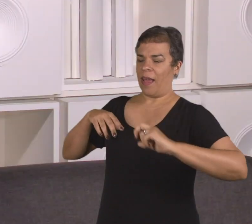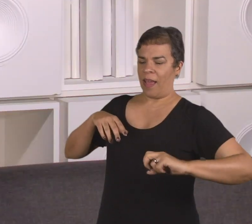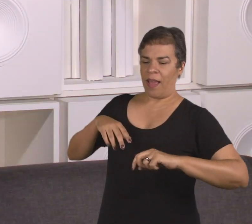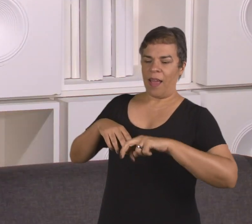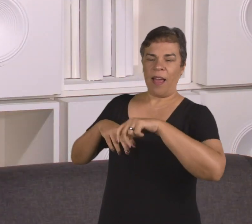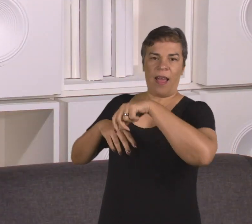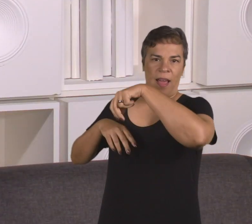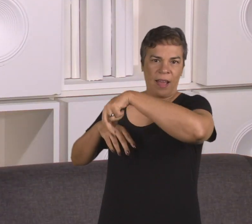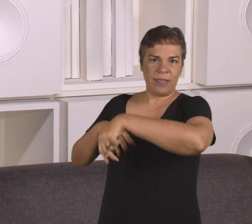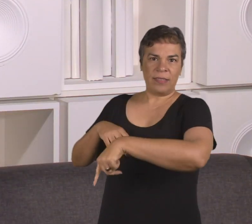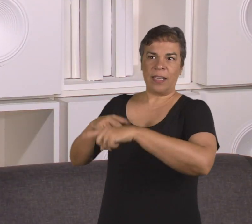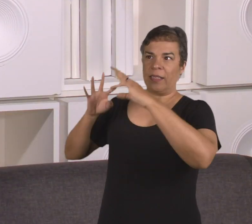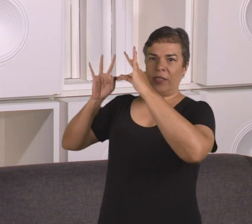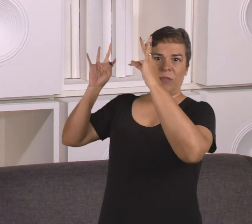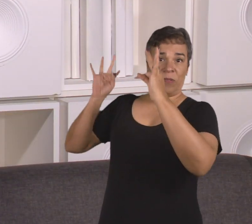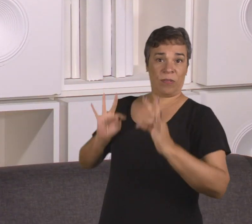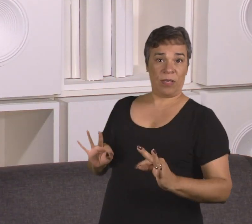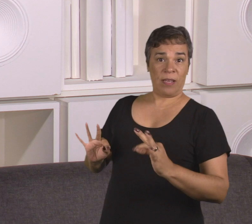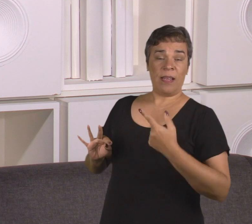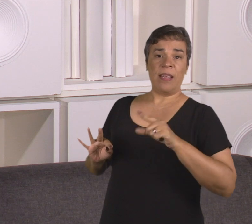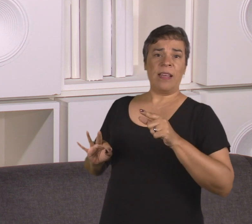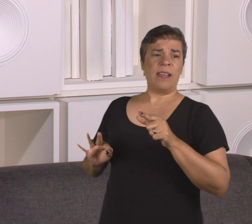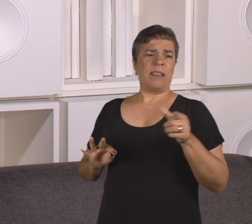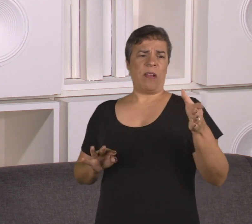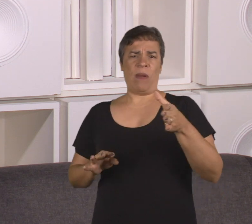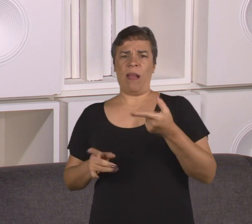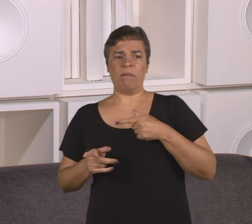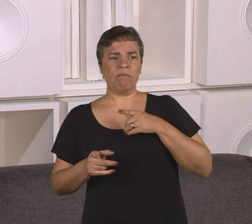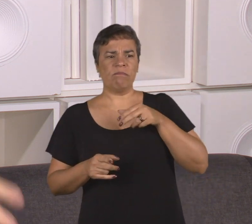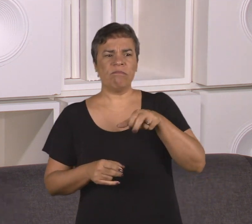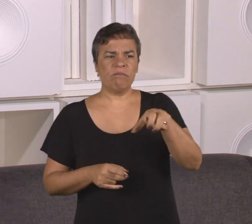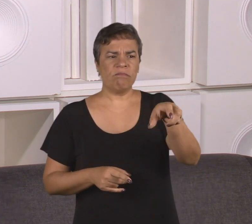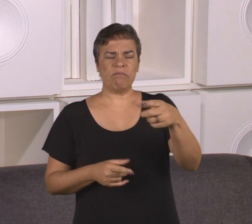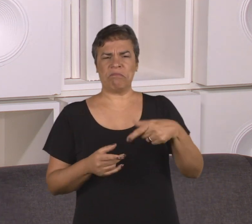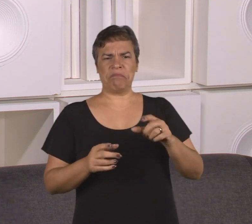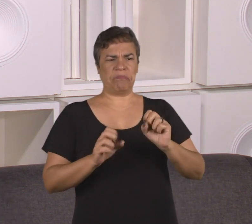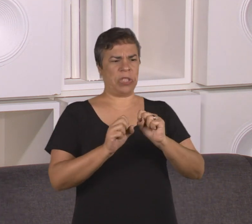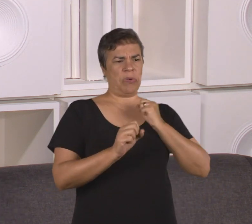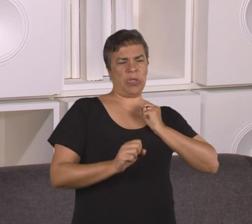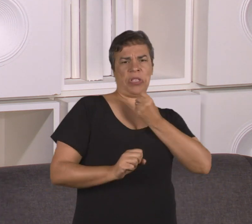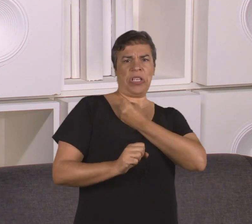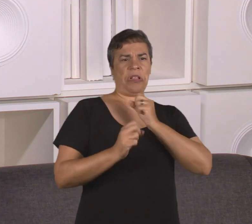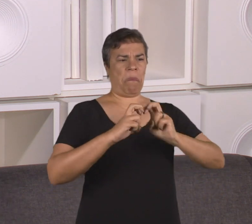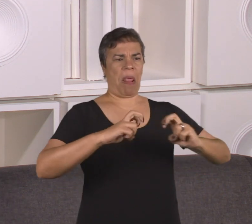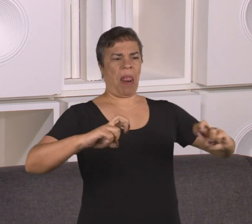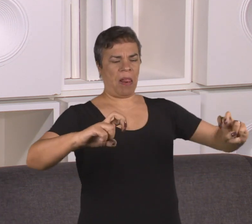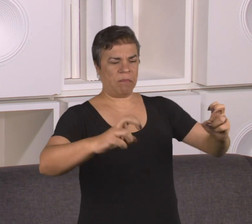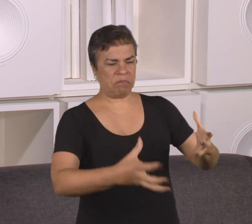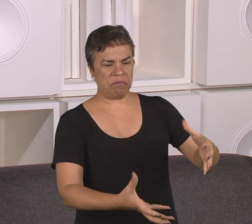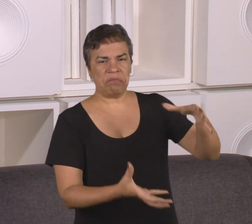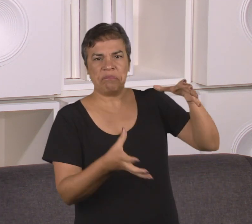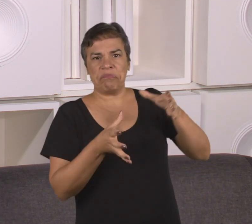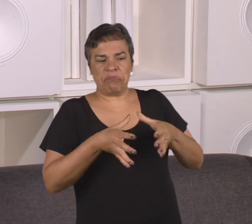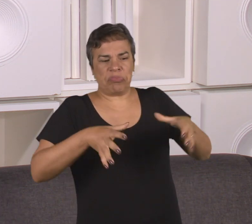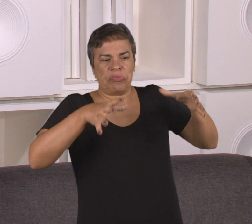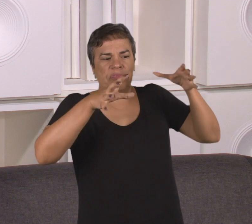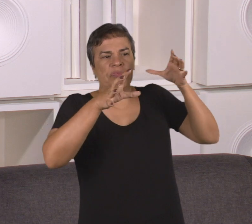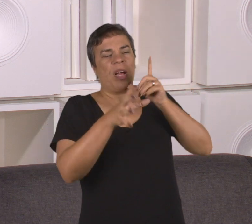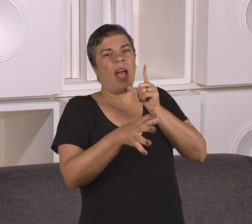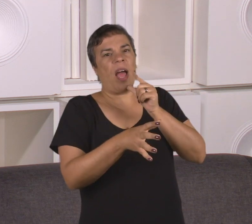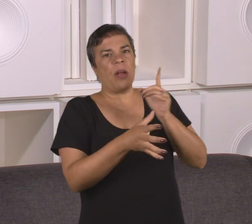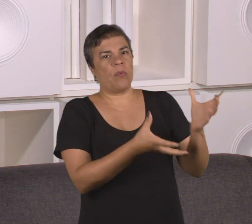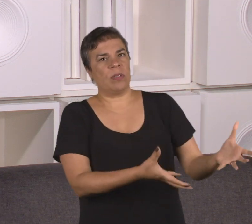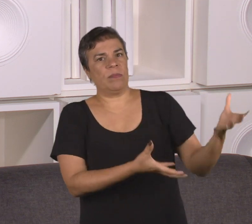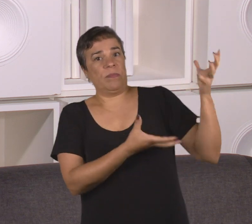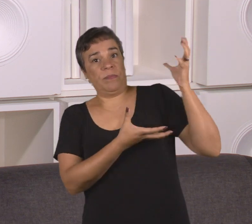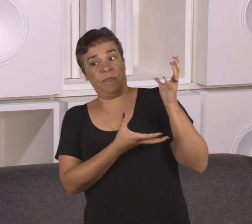redor da fonte de Siloé, tem um monte de sacerdote. Os sacerdotes estão ali. E Jesus envia aquele cego de nascença para o